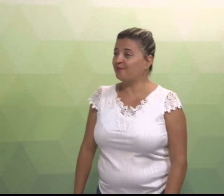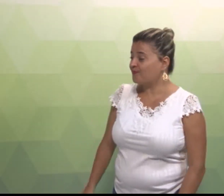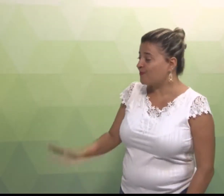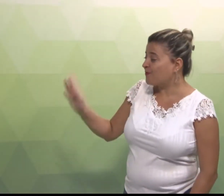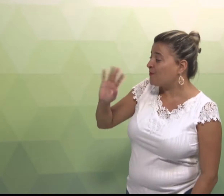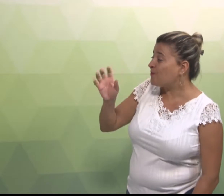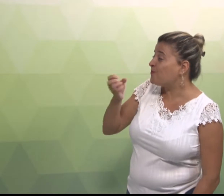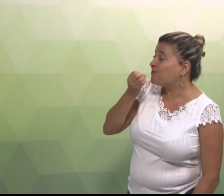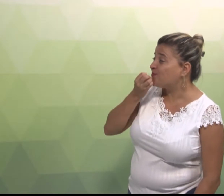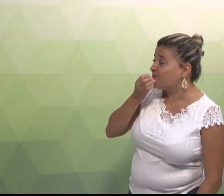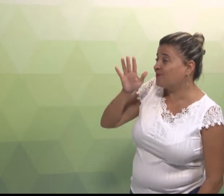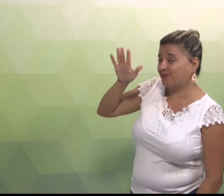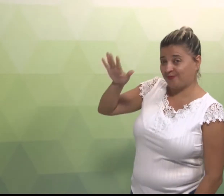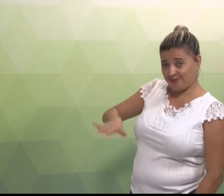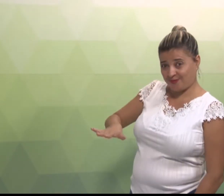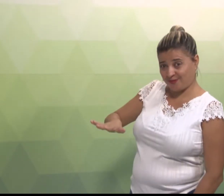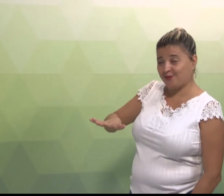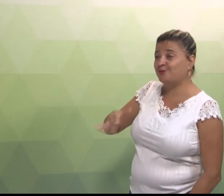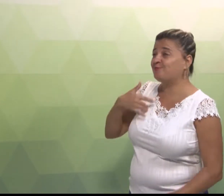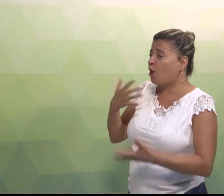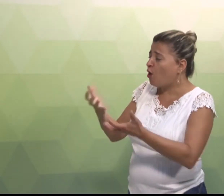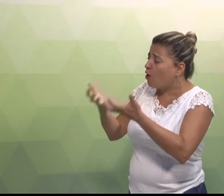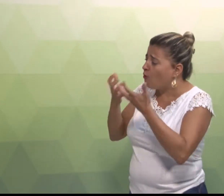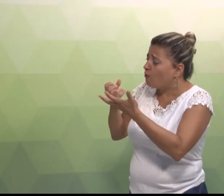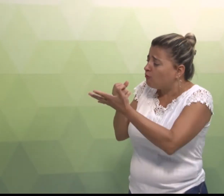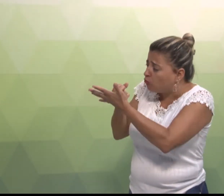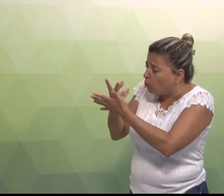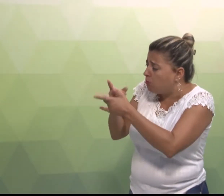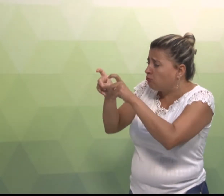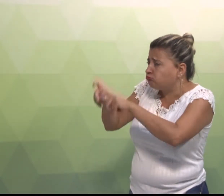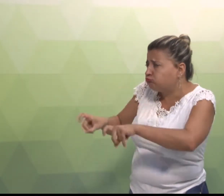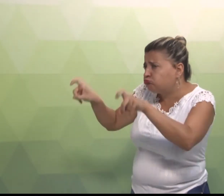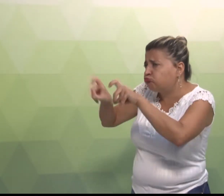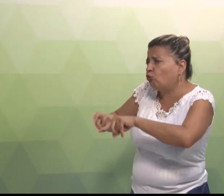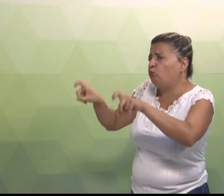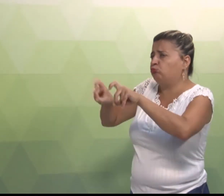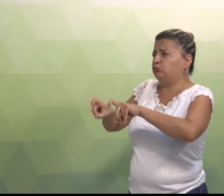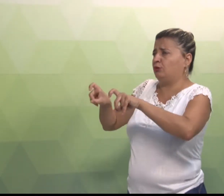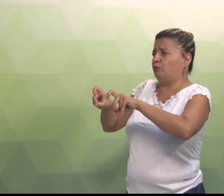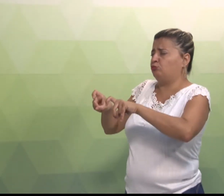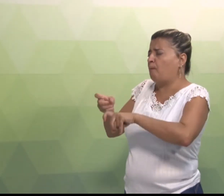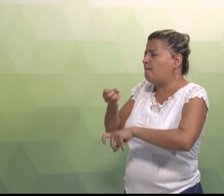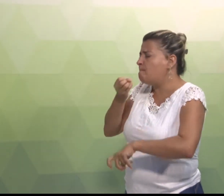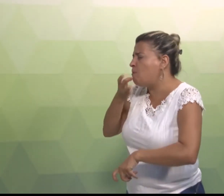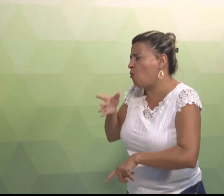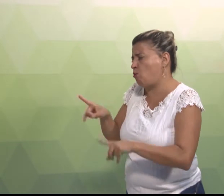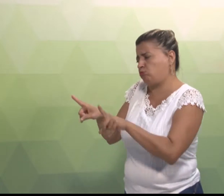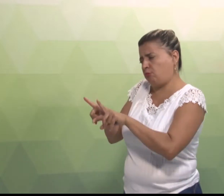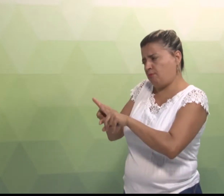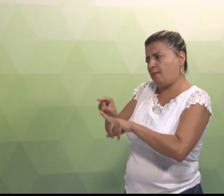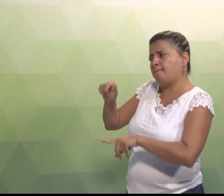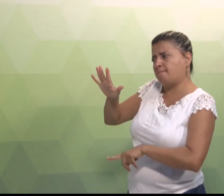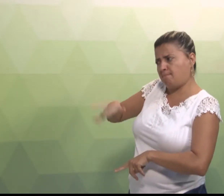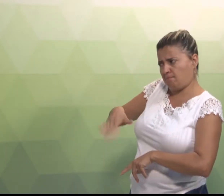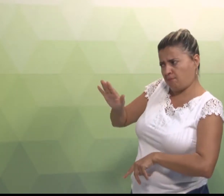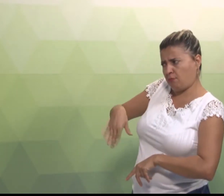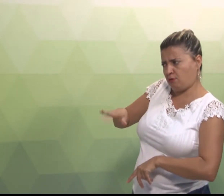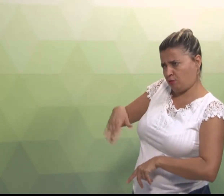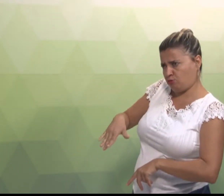Diálogo agora. Olá, boa tarde. Eu quero comprar um computador que seja bom, mas também barato.